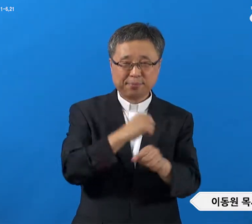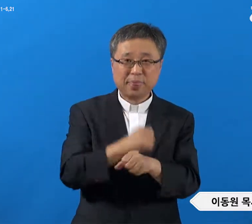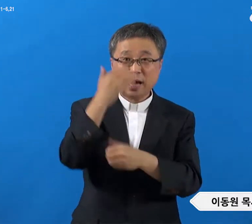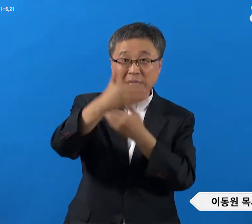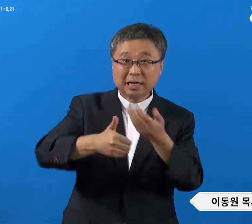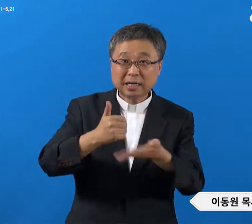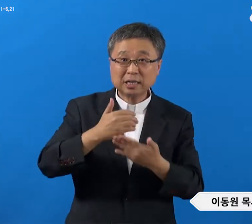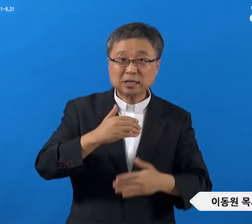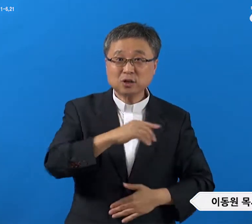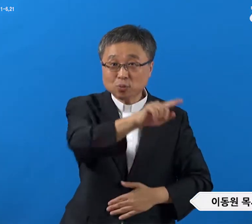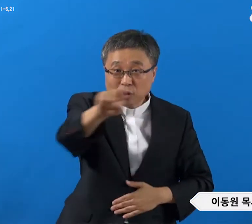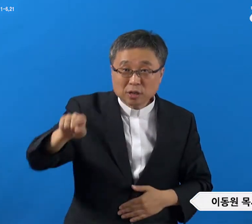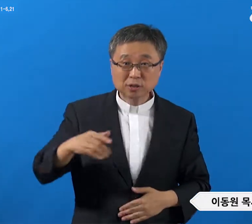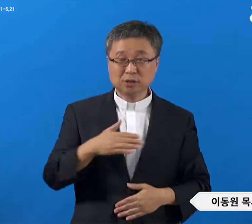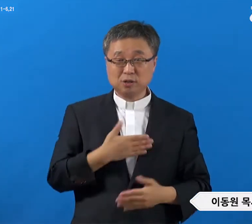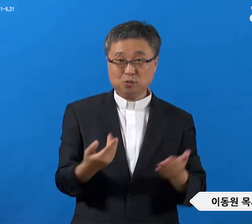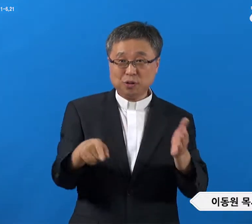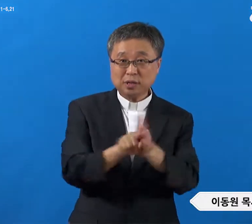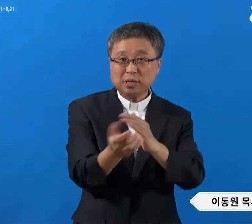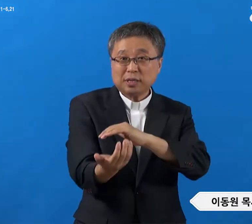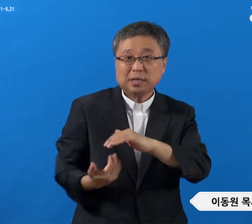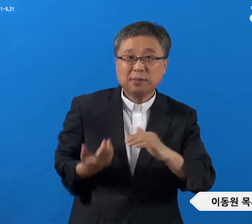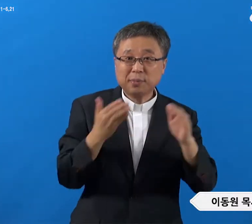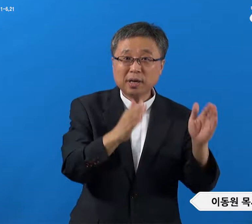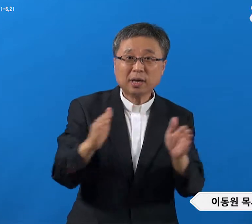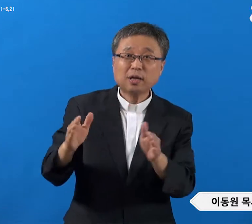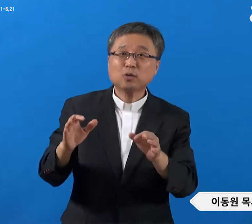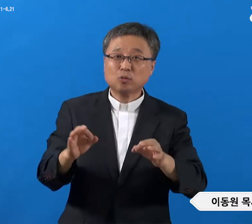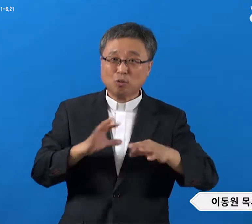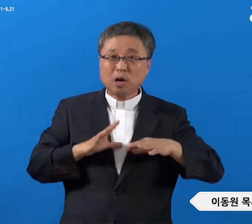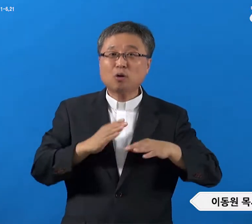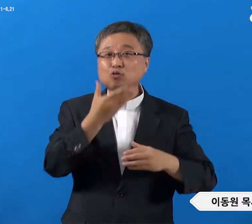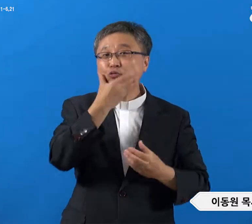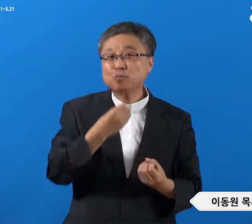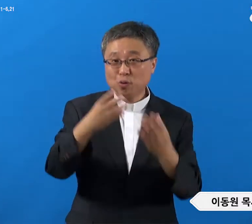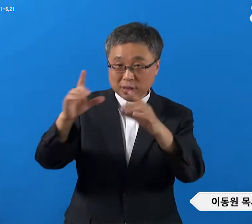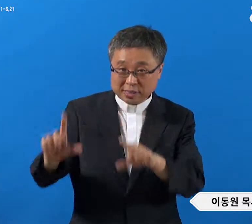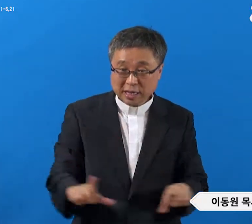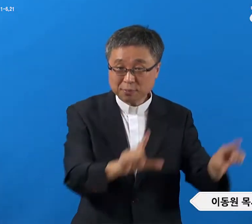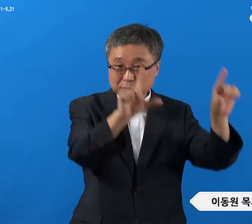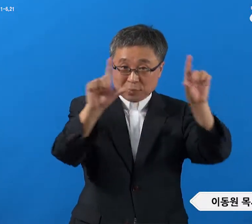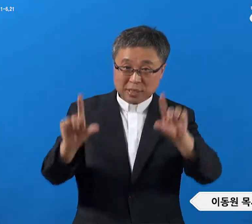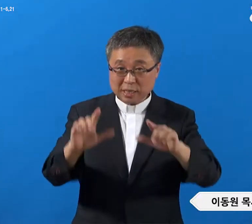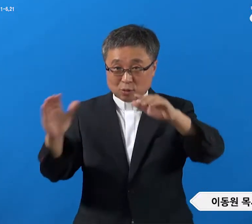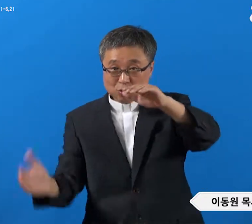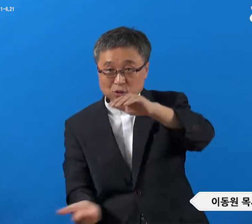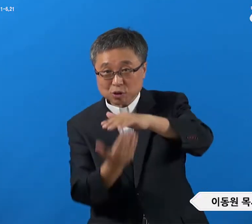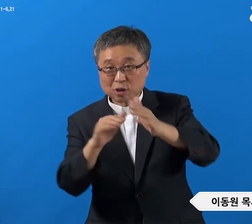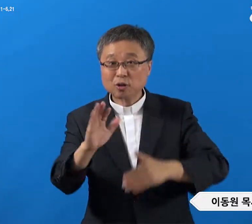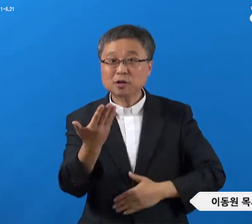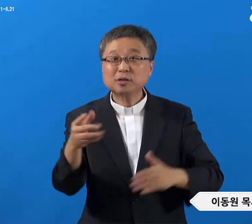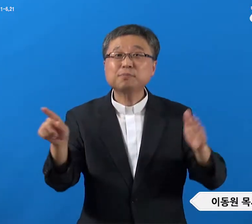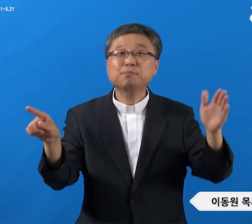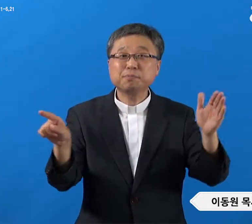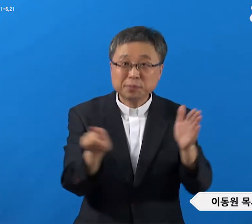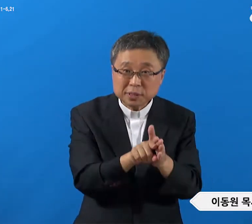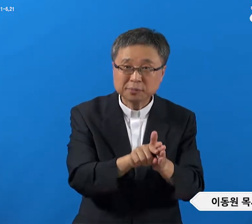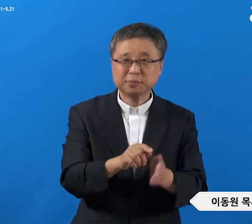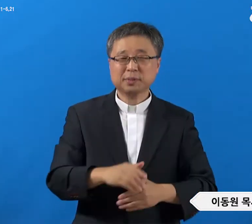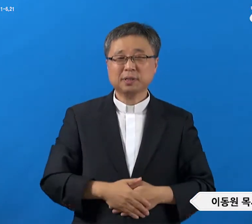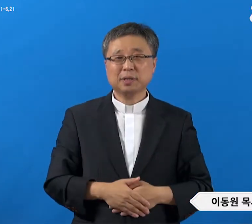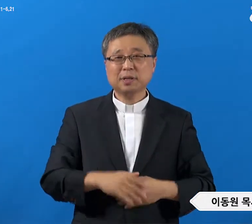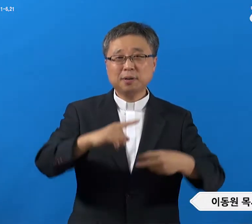하나님께서 여러분과 저를 위해서 예비하신 놀라운 축복의 삶이 예비될 것을 믿습니다.